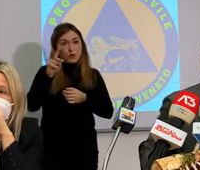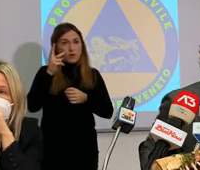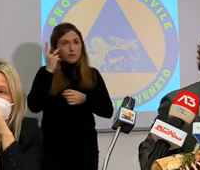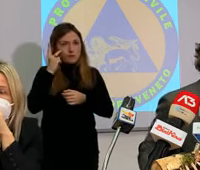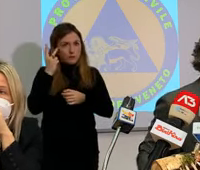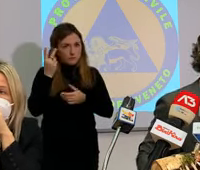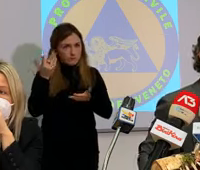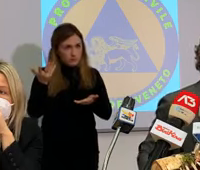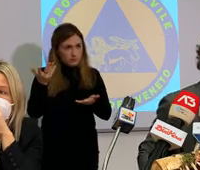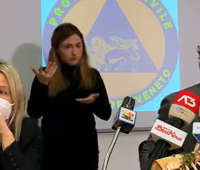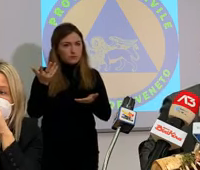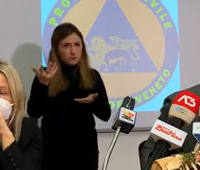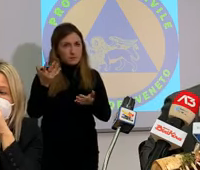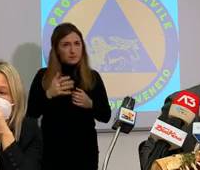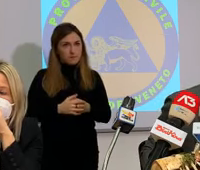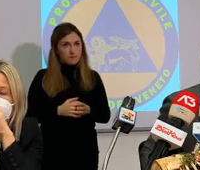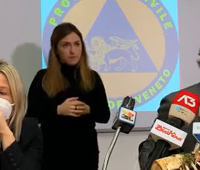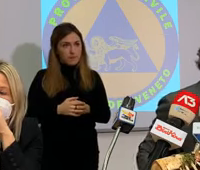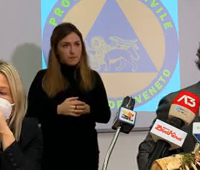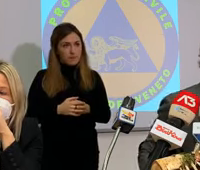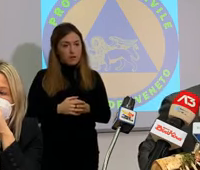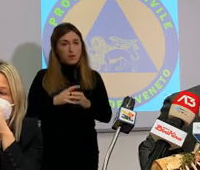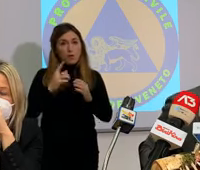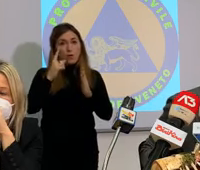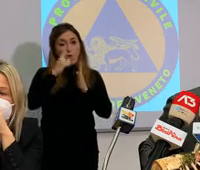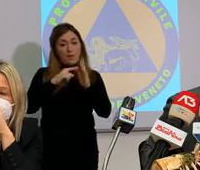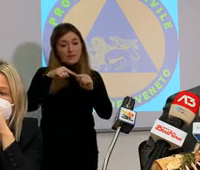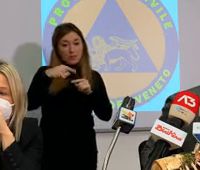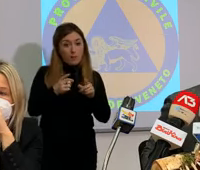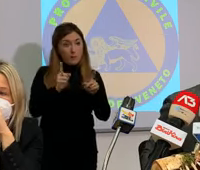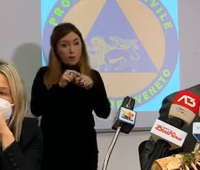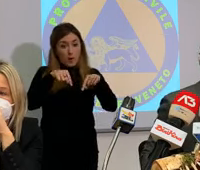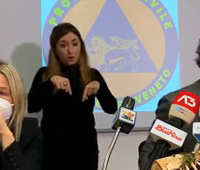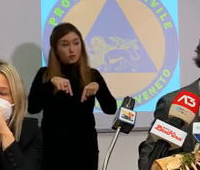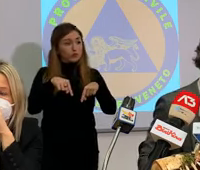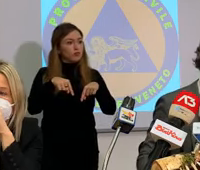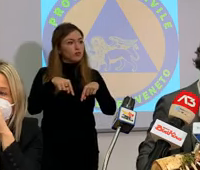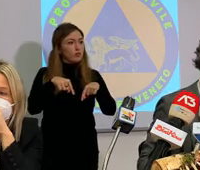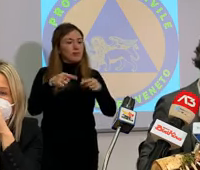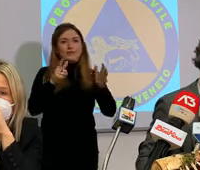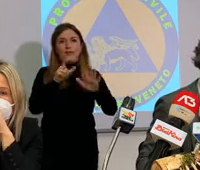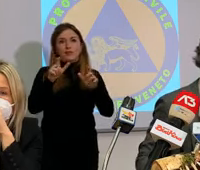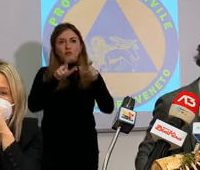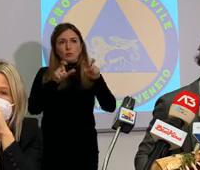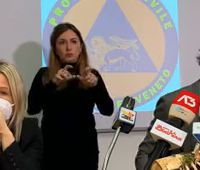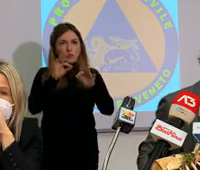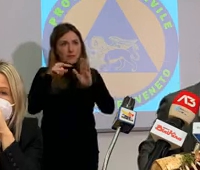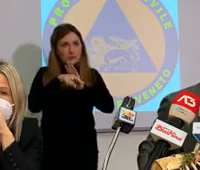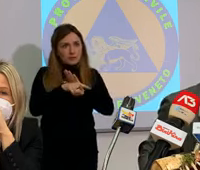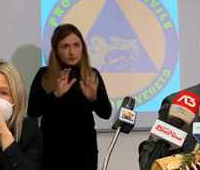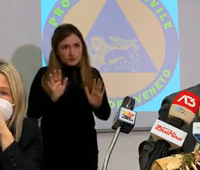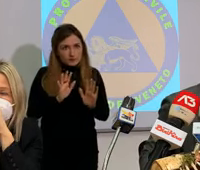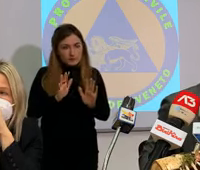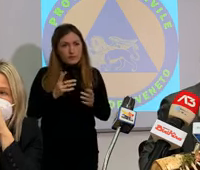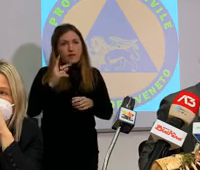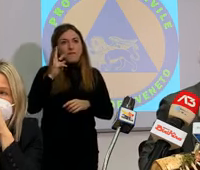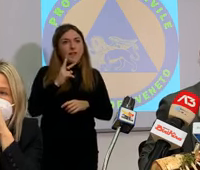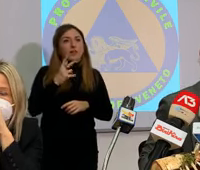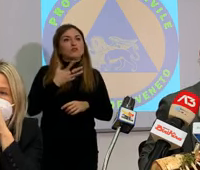se ci fossimo se dopo un mese avessimo avuto 570 persone in terapia intensiva e vero che ne aveva altre